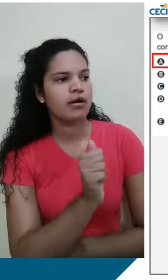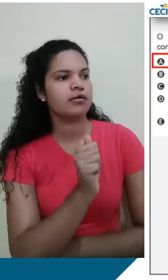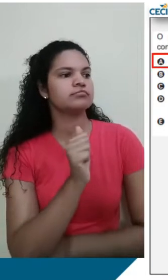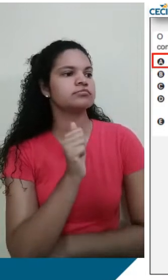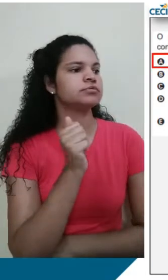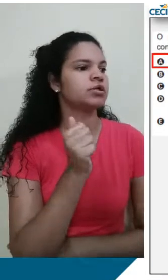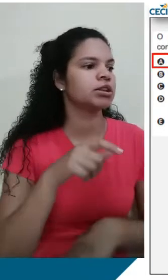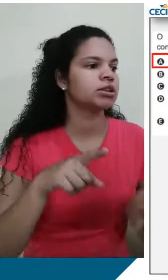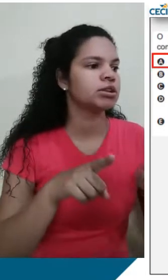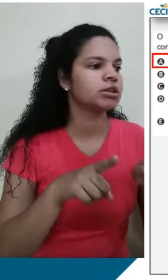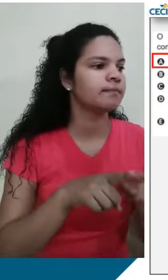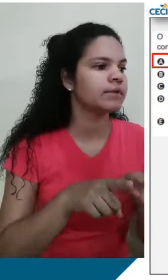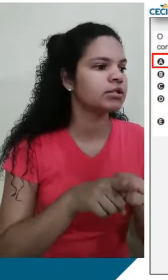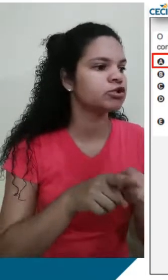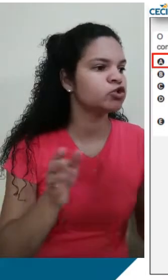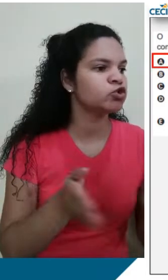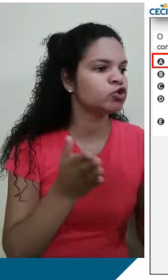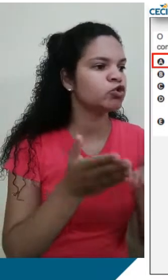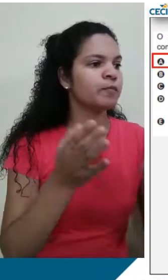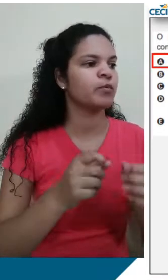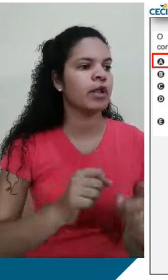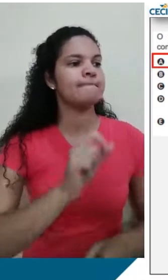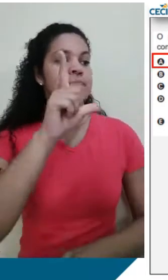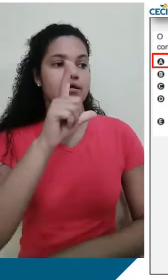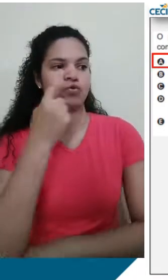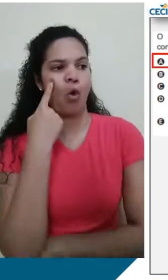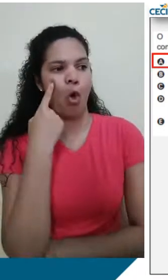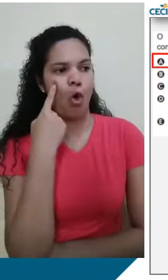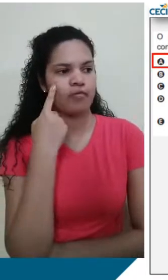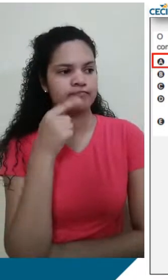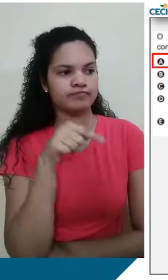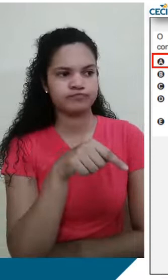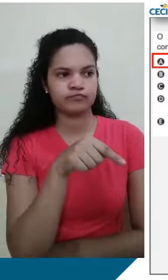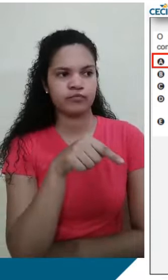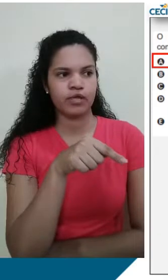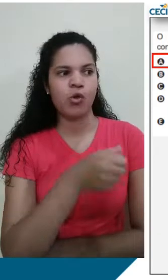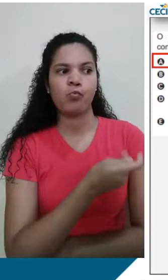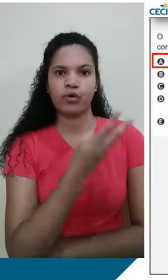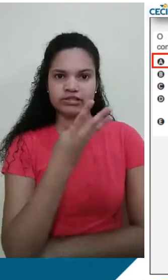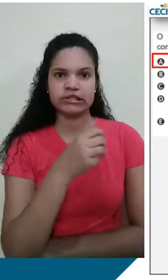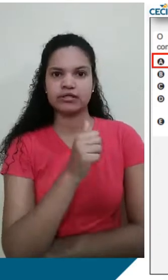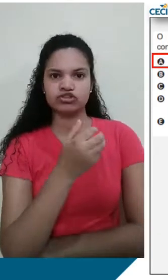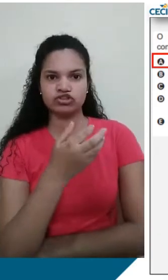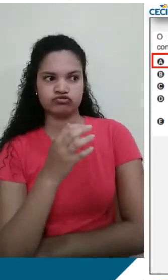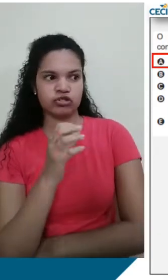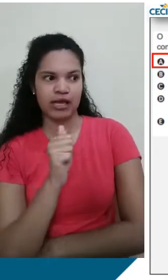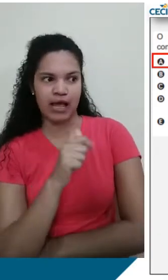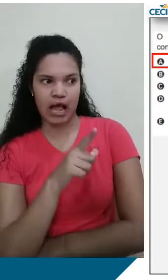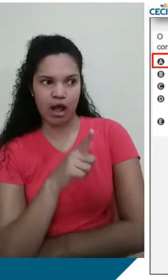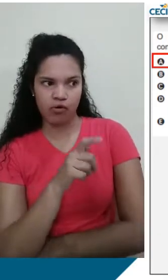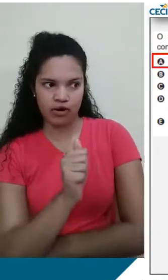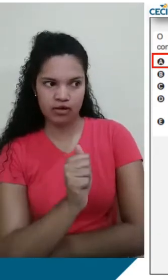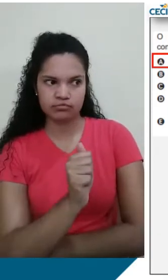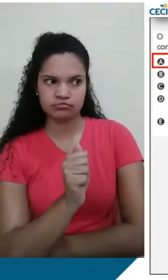nós utilizamos esta linha e observamos que a densidade das algas em